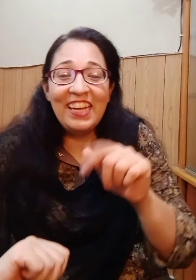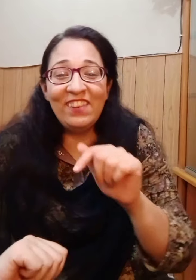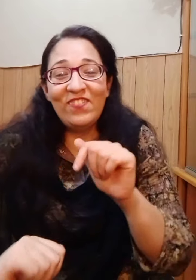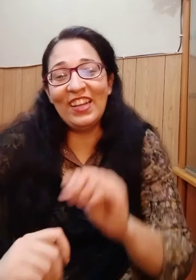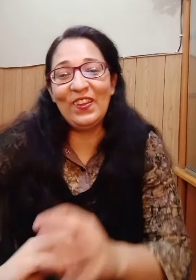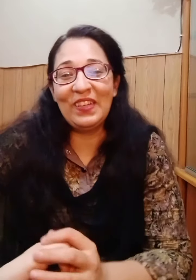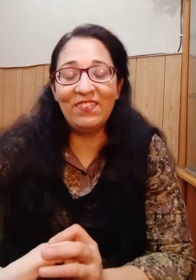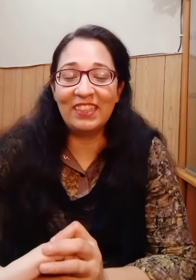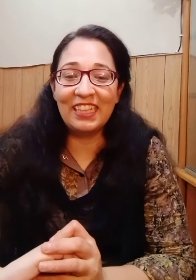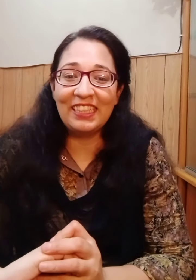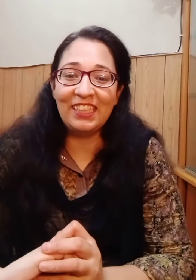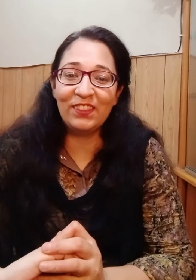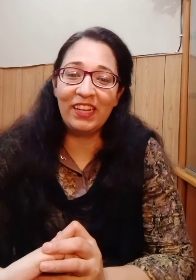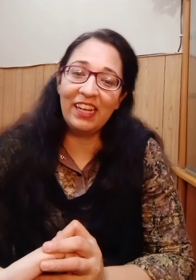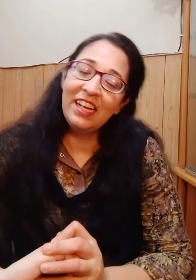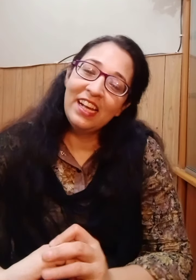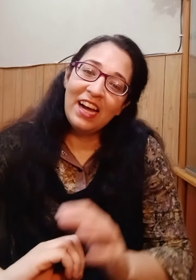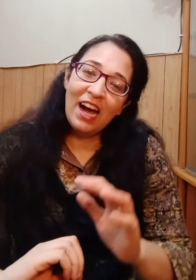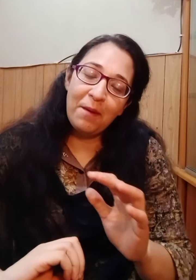क्योंकि हम